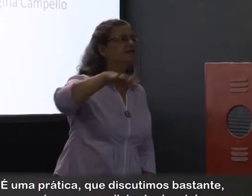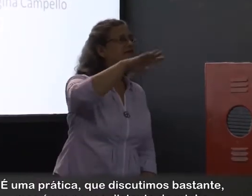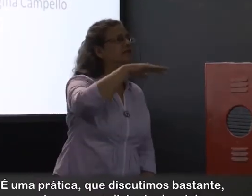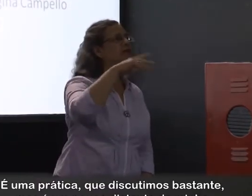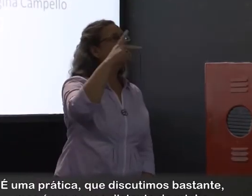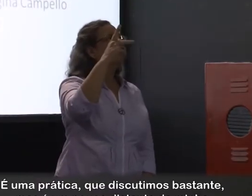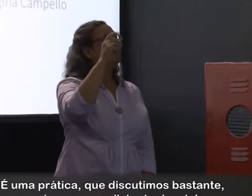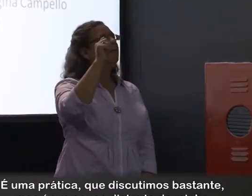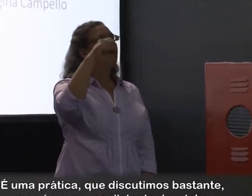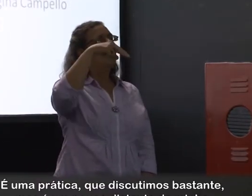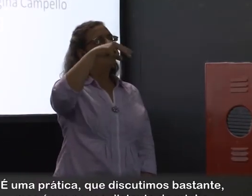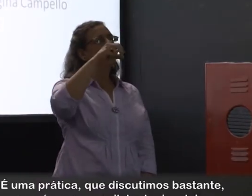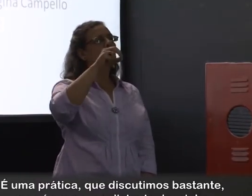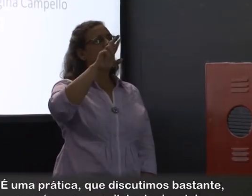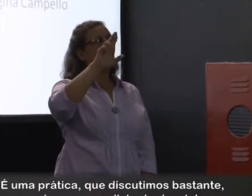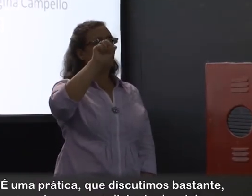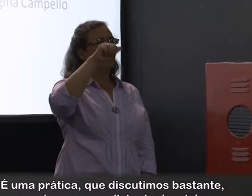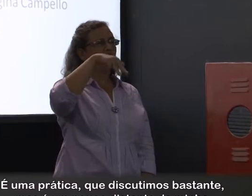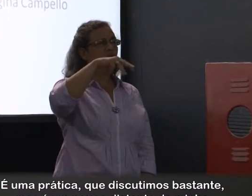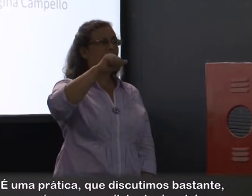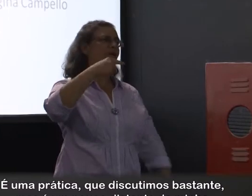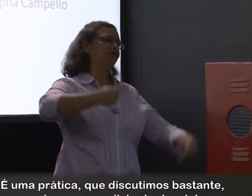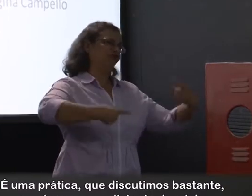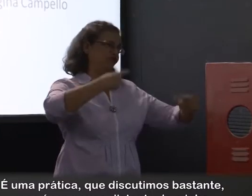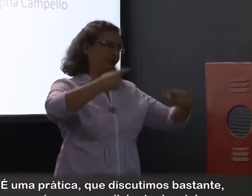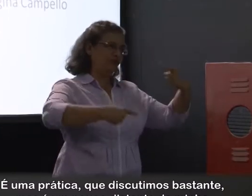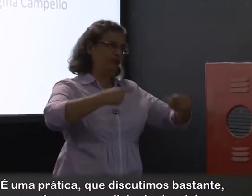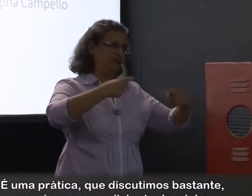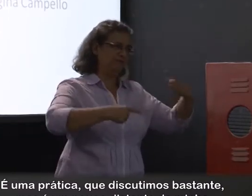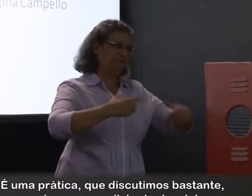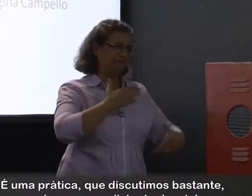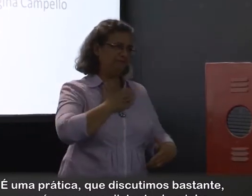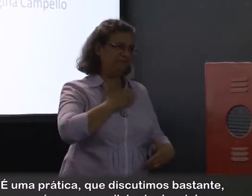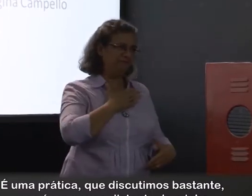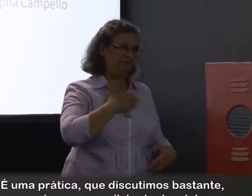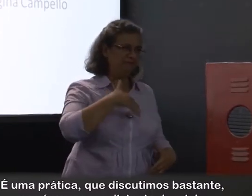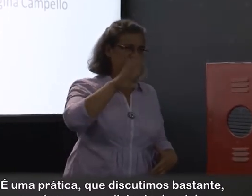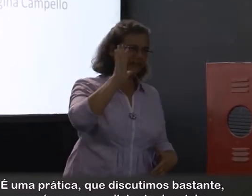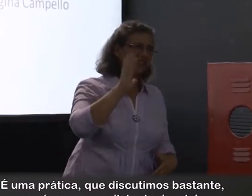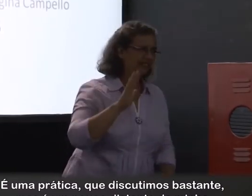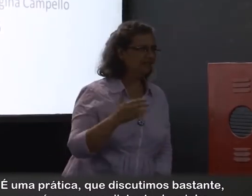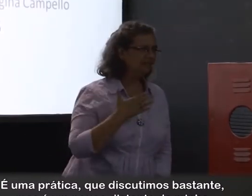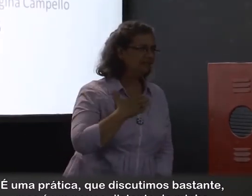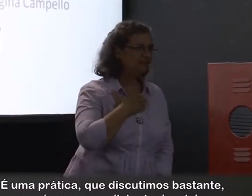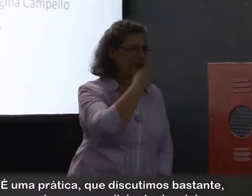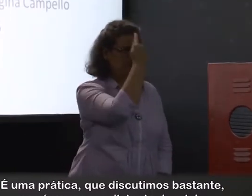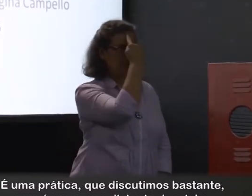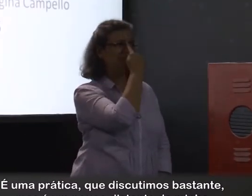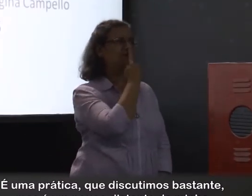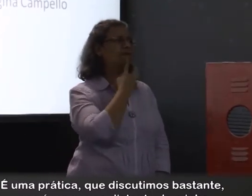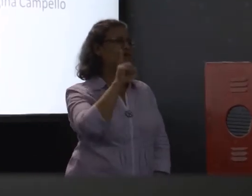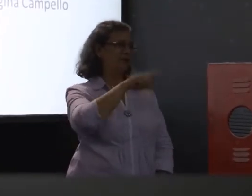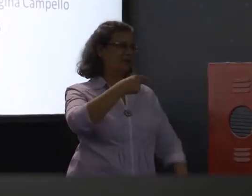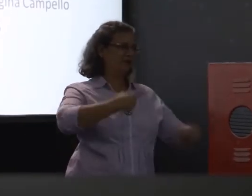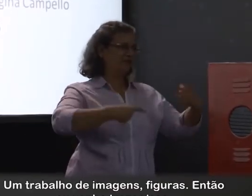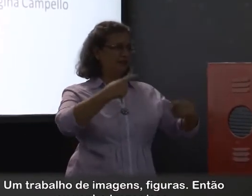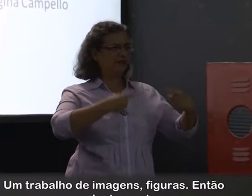da a minha área, né, é uma prática que a gente discute bastante, o trabalho